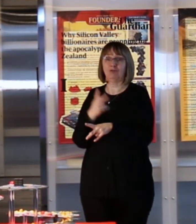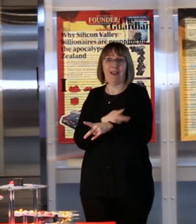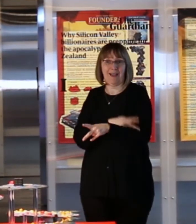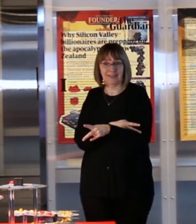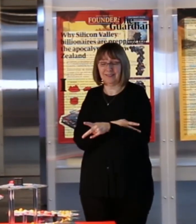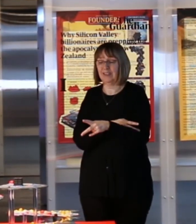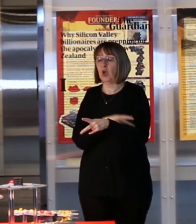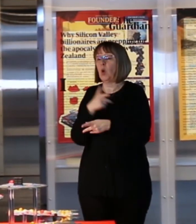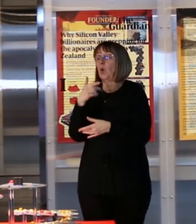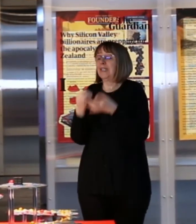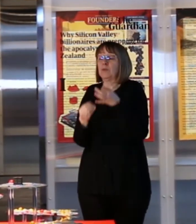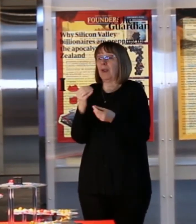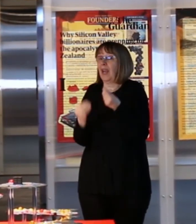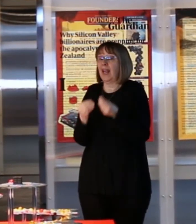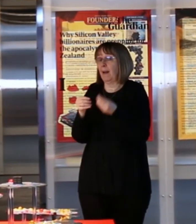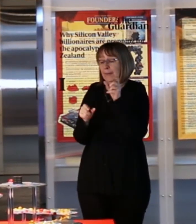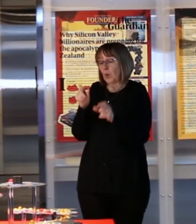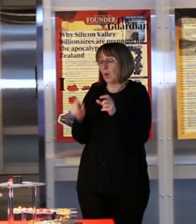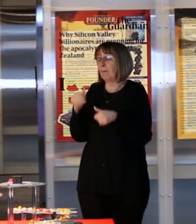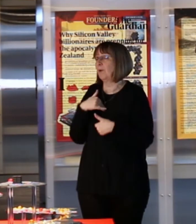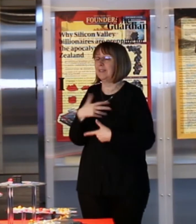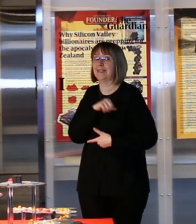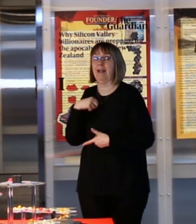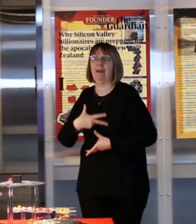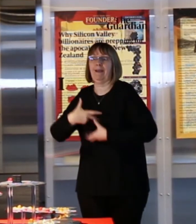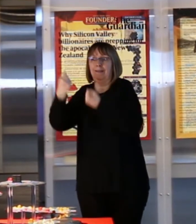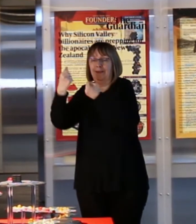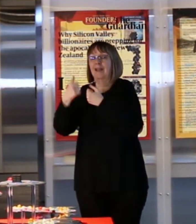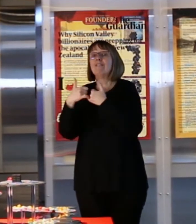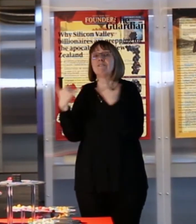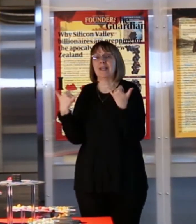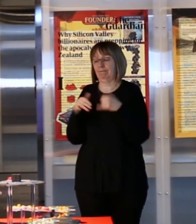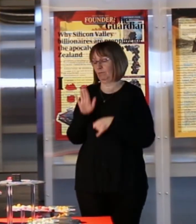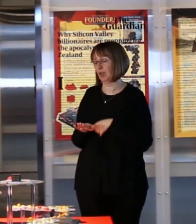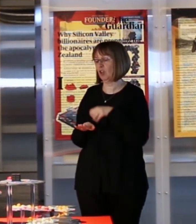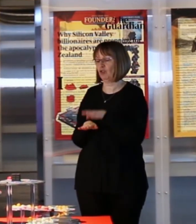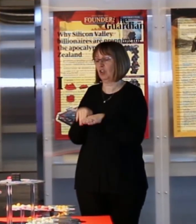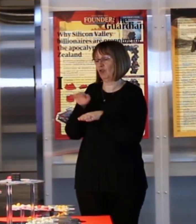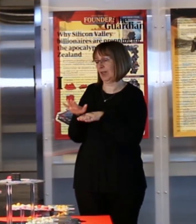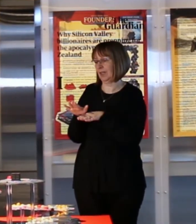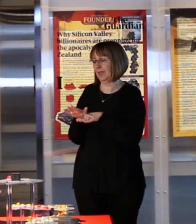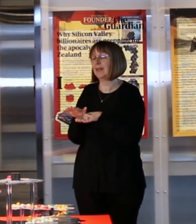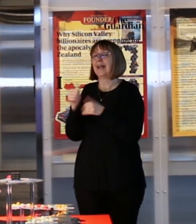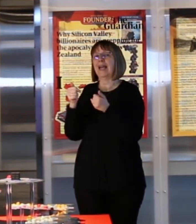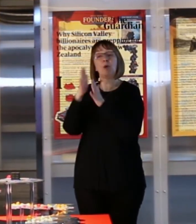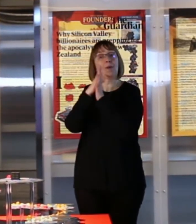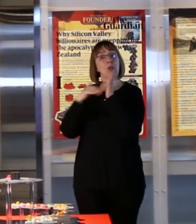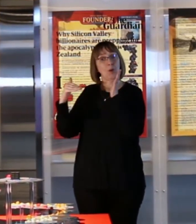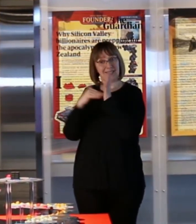die Spieler müssen sich retten. Das passiert in mehreren Schritten. Einmal über